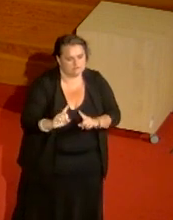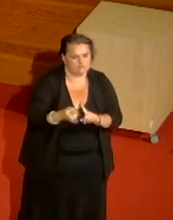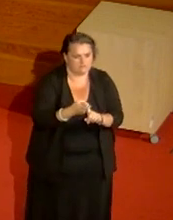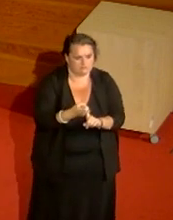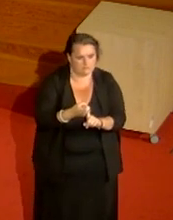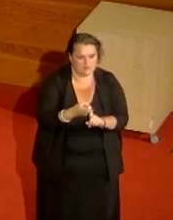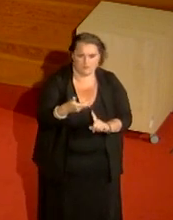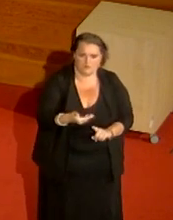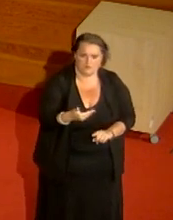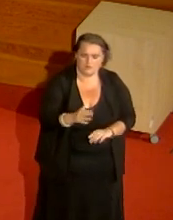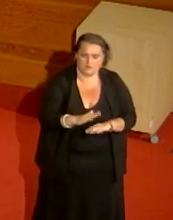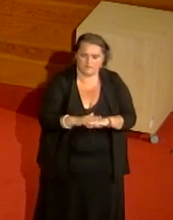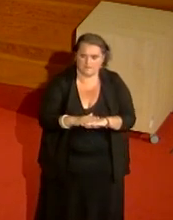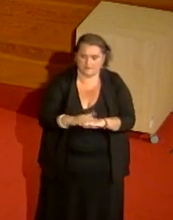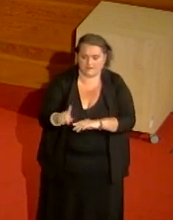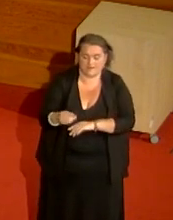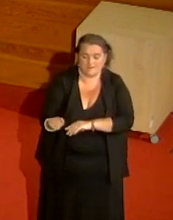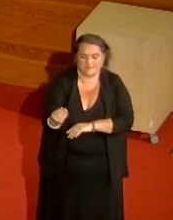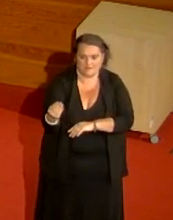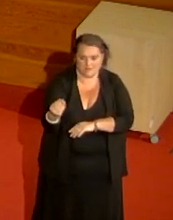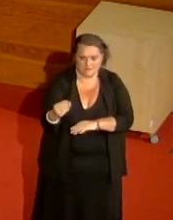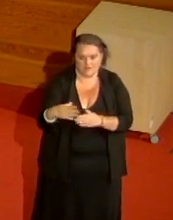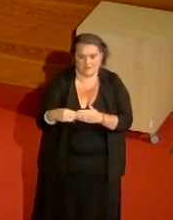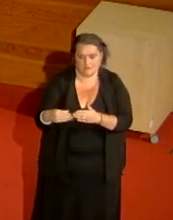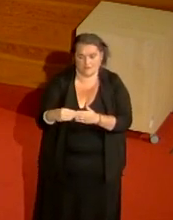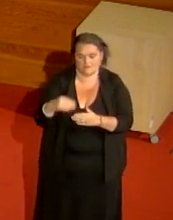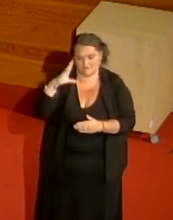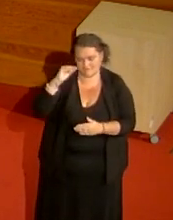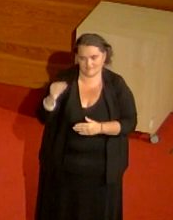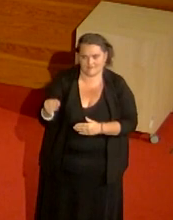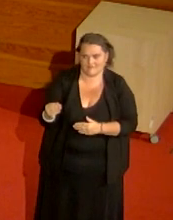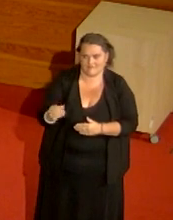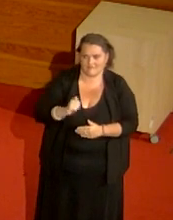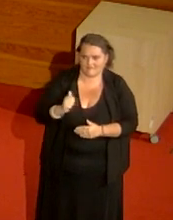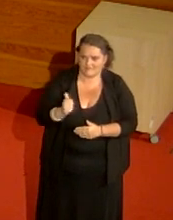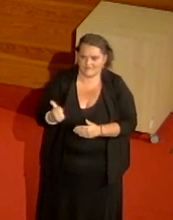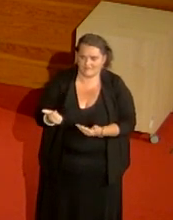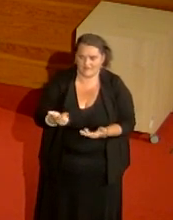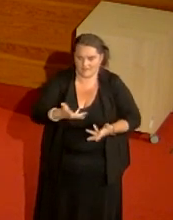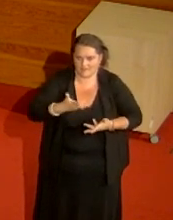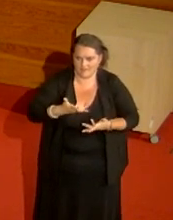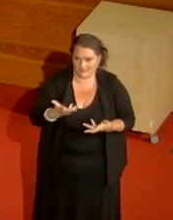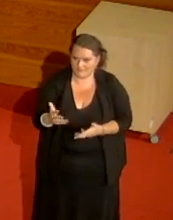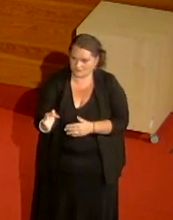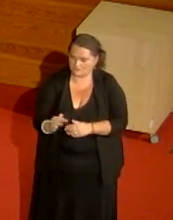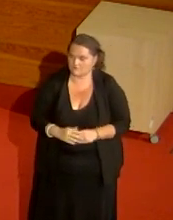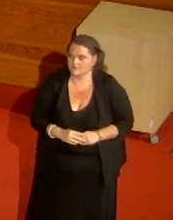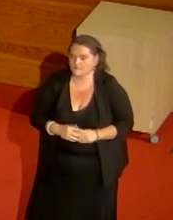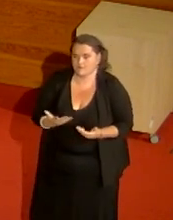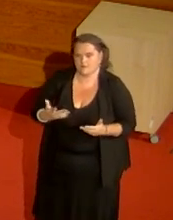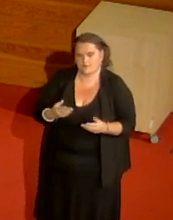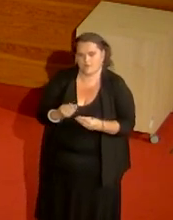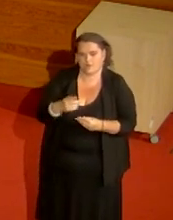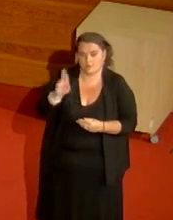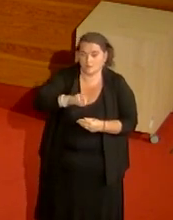para para mejorar y poder utilizar esas inteligencias artificiales pero los bucles invisibles están